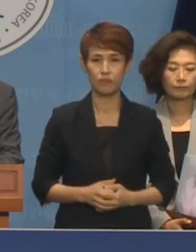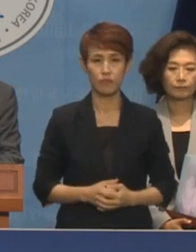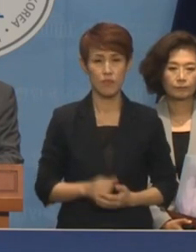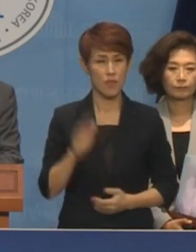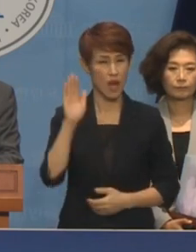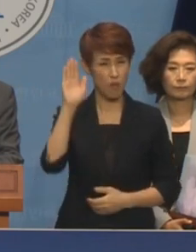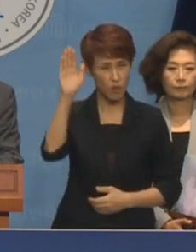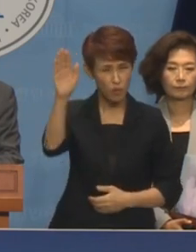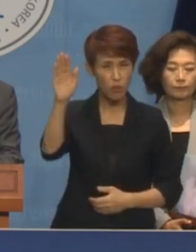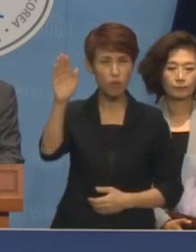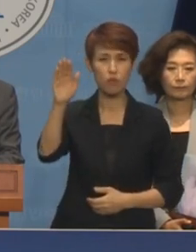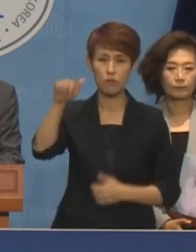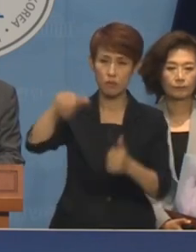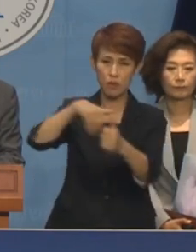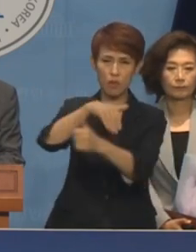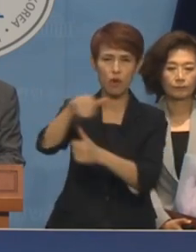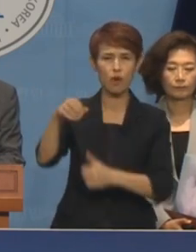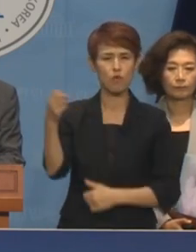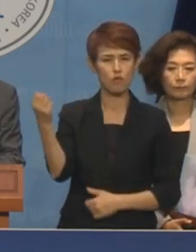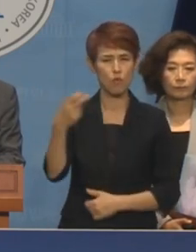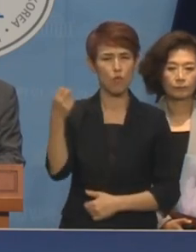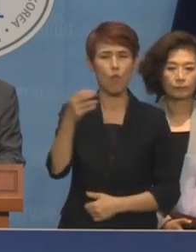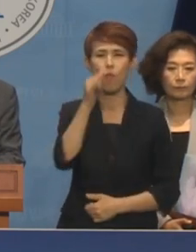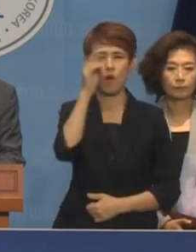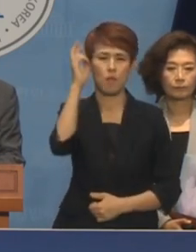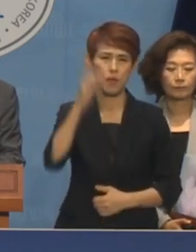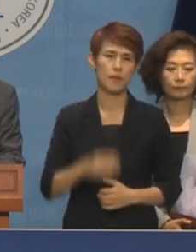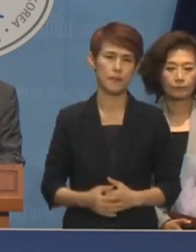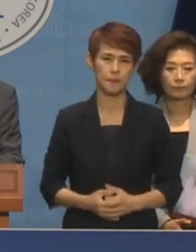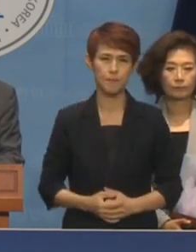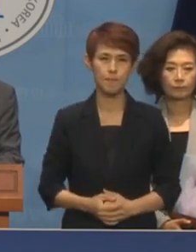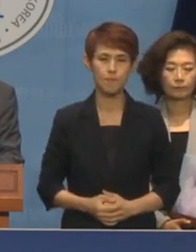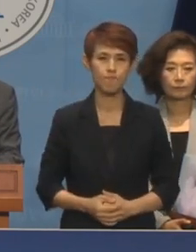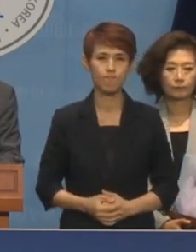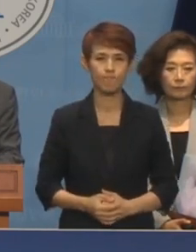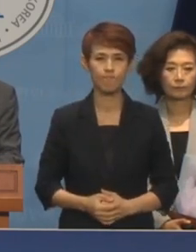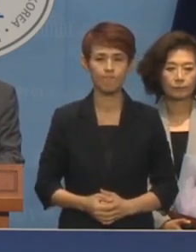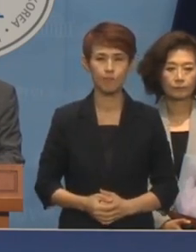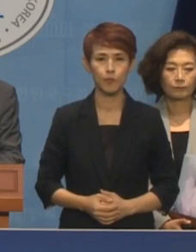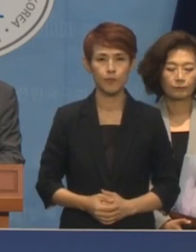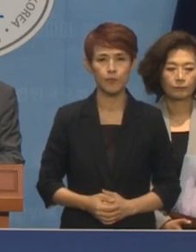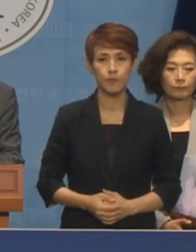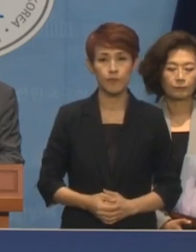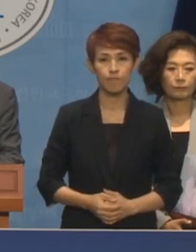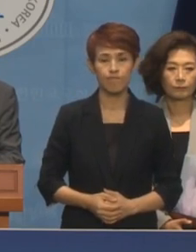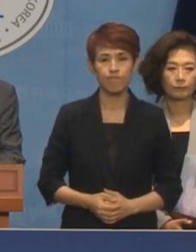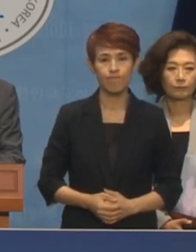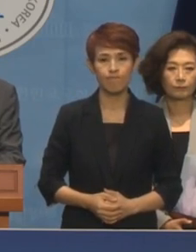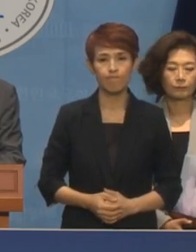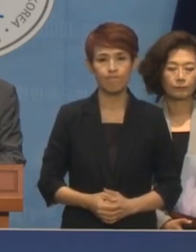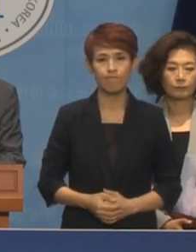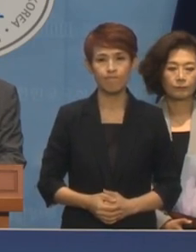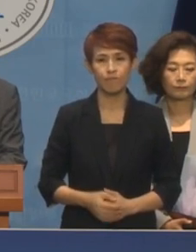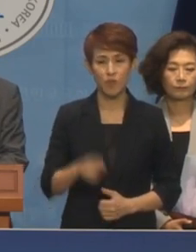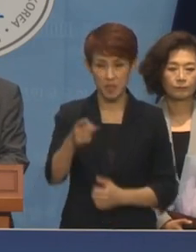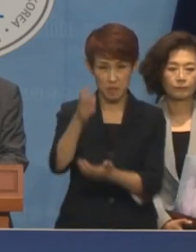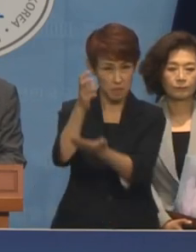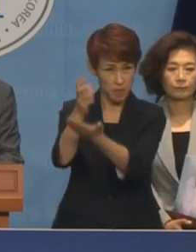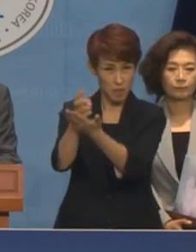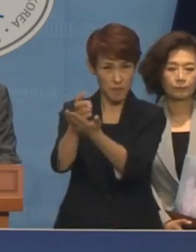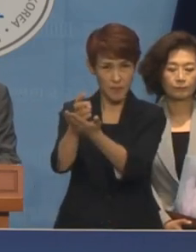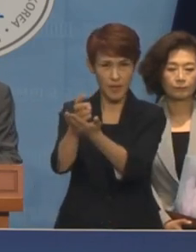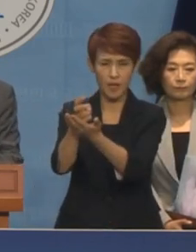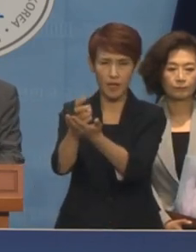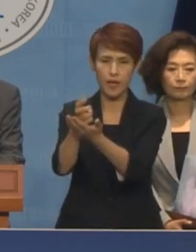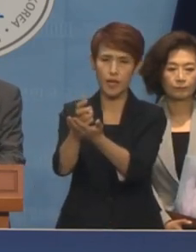앞으로도 이러한 현상은 자주 일어날 것이고 또 반복될 것으로 예상이 됩니다. 그래서 이러한 법안에